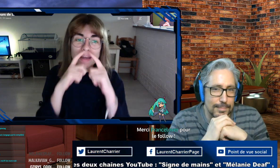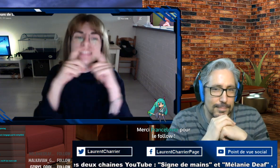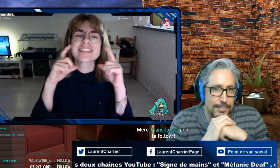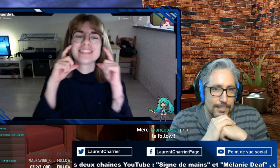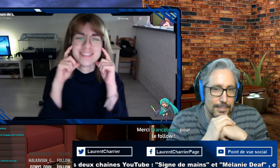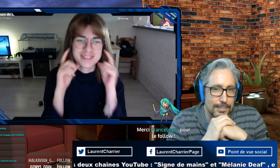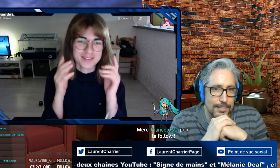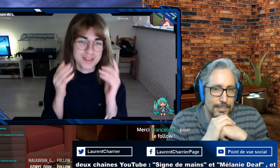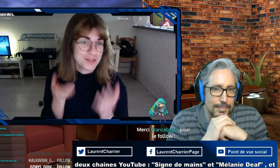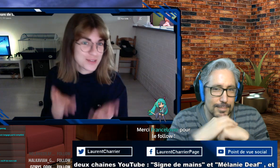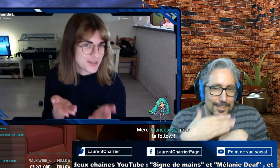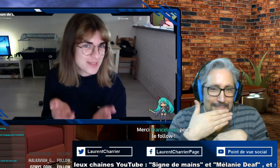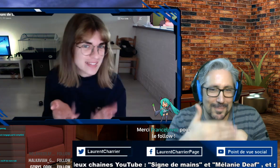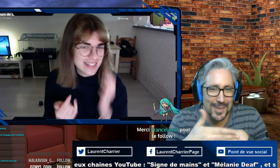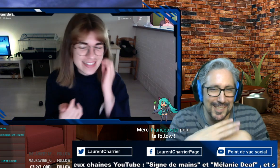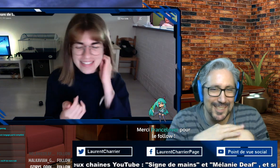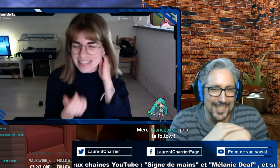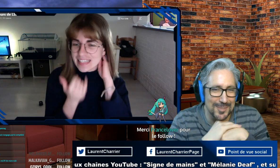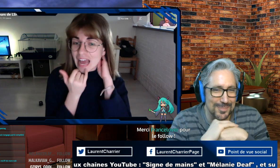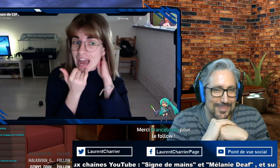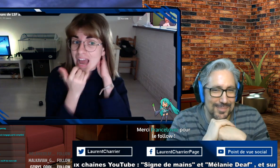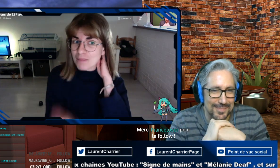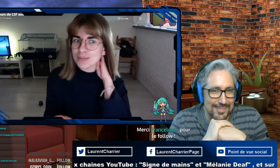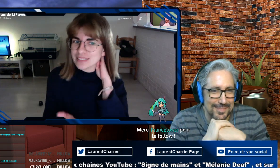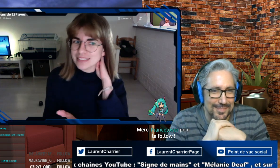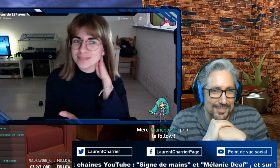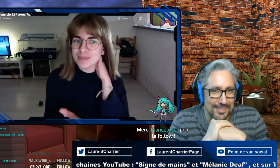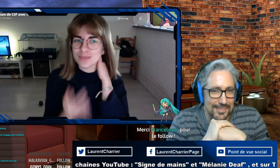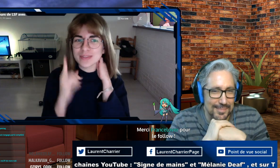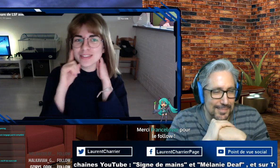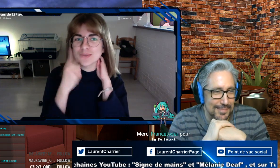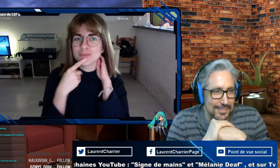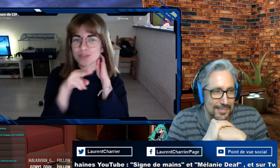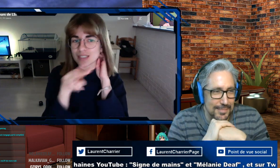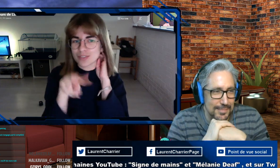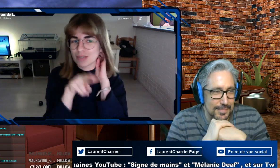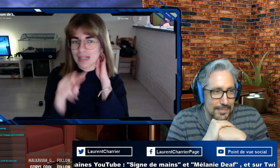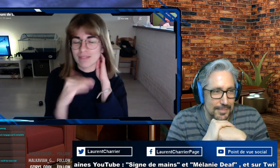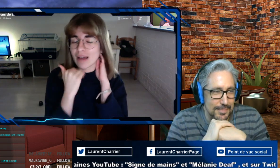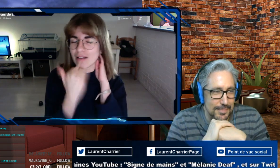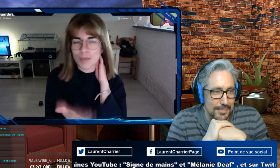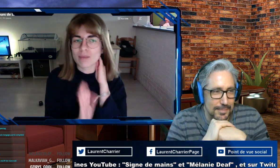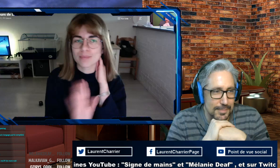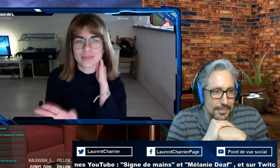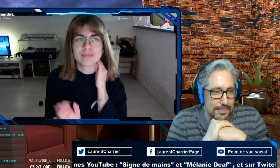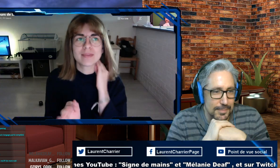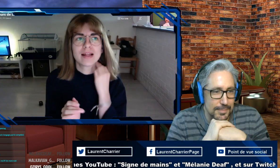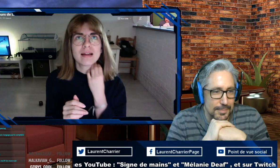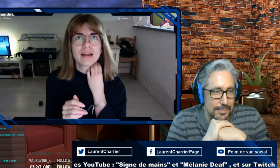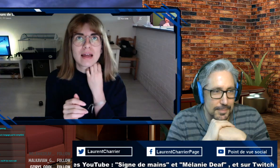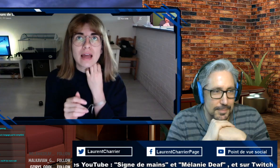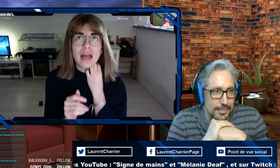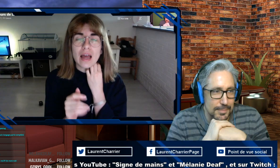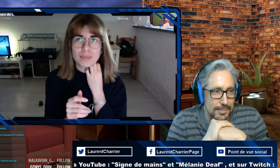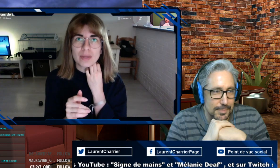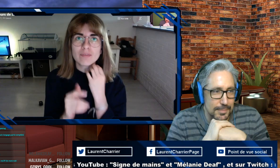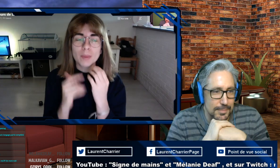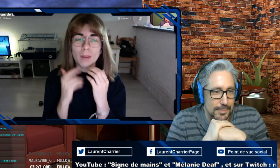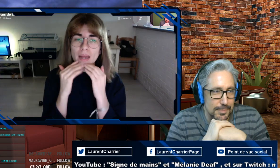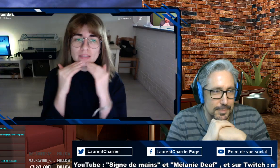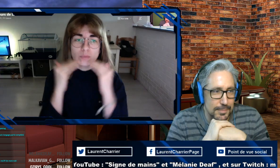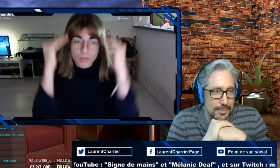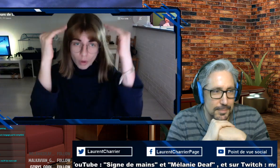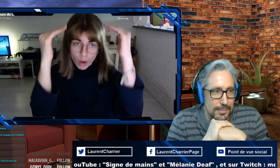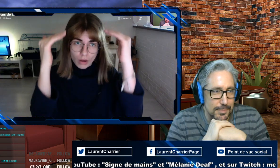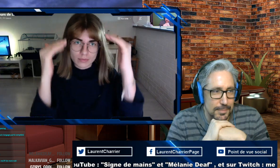avoir un masque comme aujourd'hui. Merci. C'est impossible pour les yeux de lire sur les lèvres, vraiment impossible. Après, il ne peut